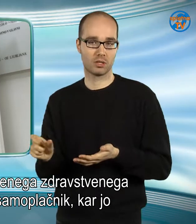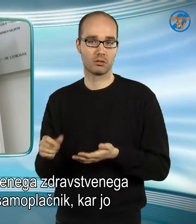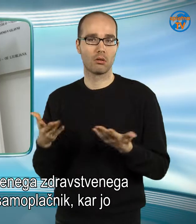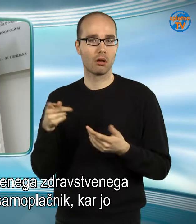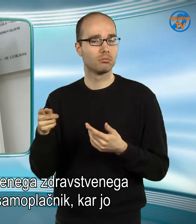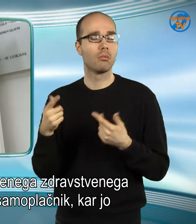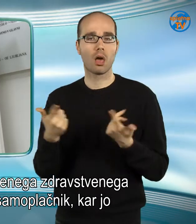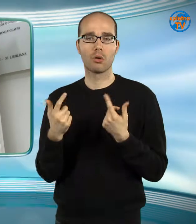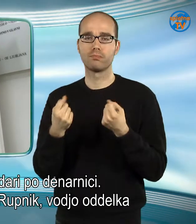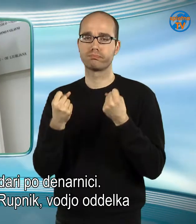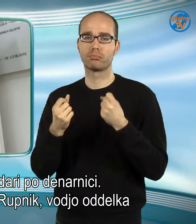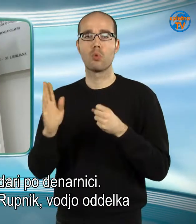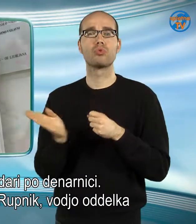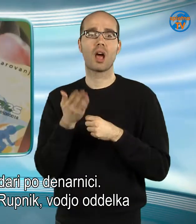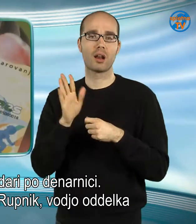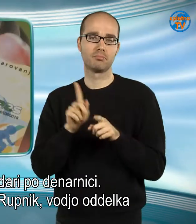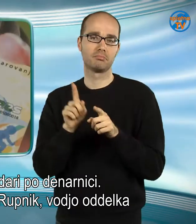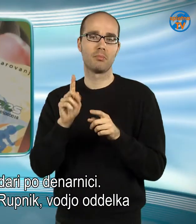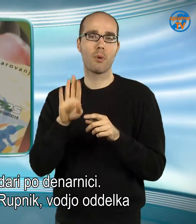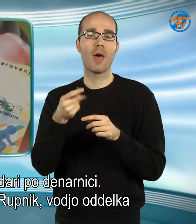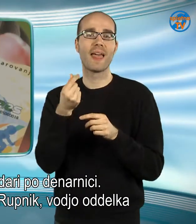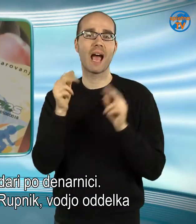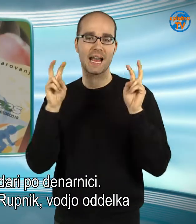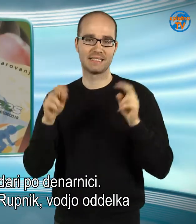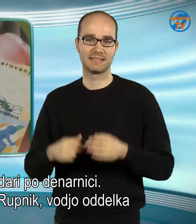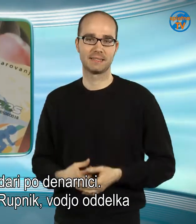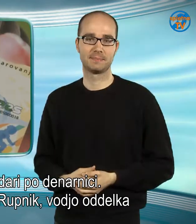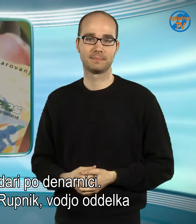samoplačnik, kar ga lahko krepko udari po denarnici.